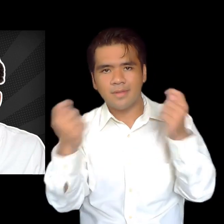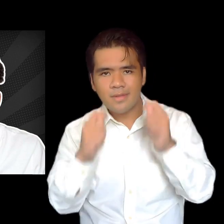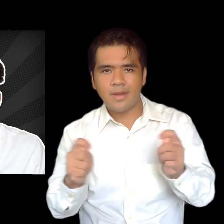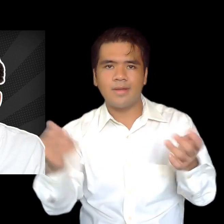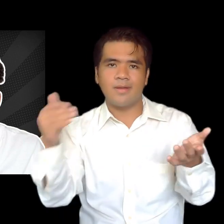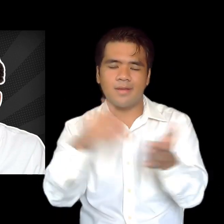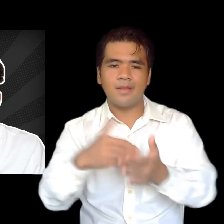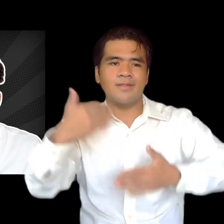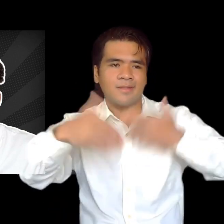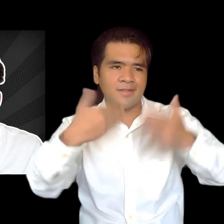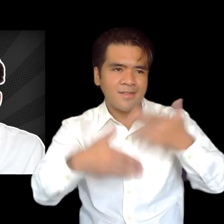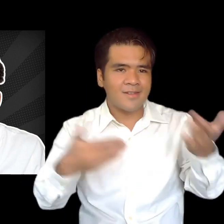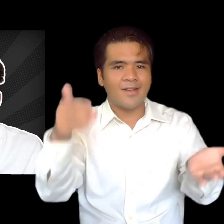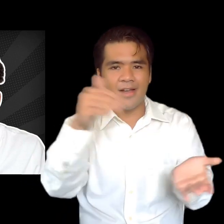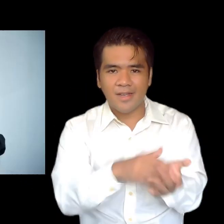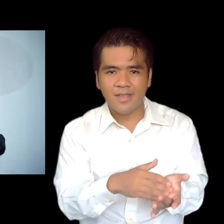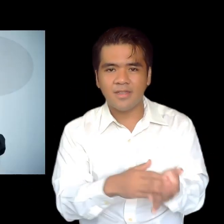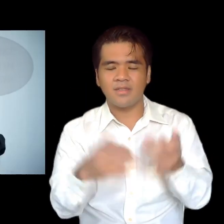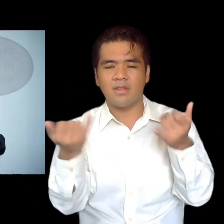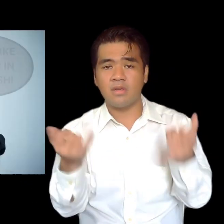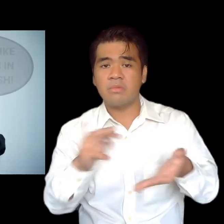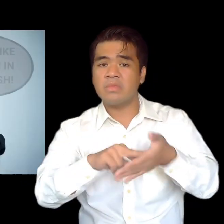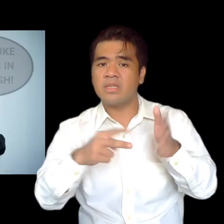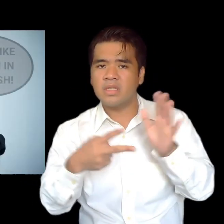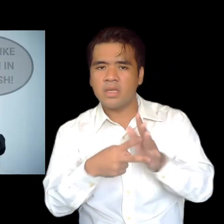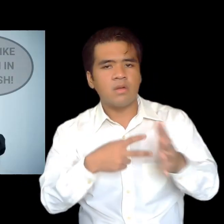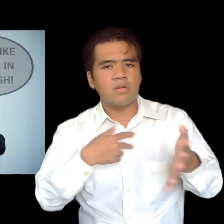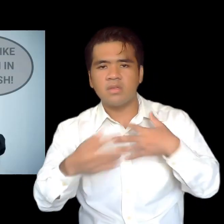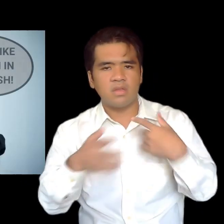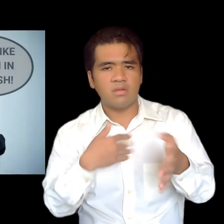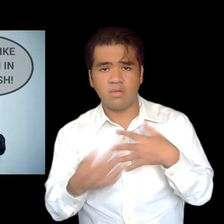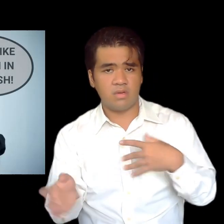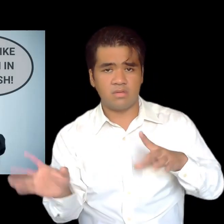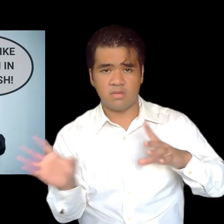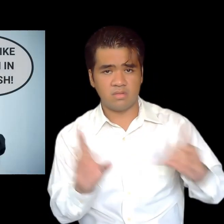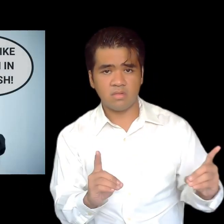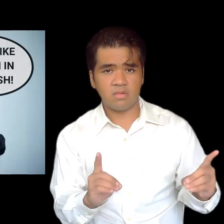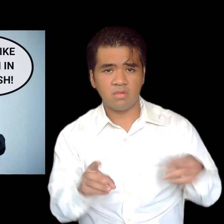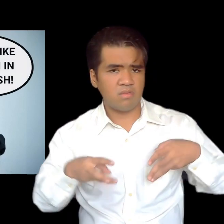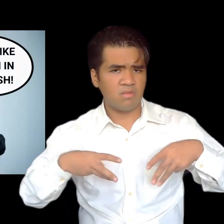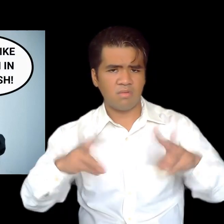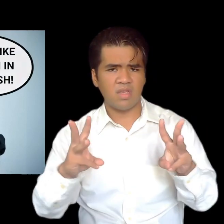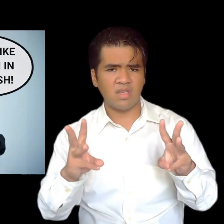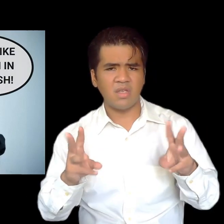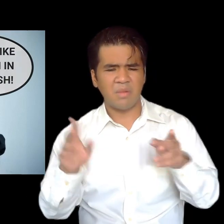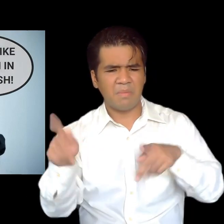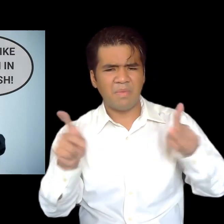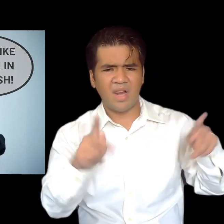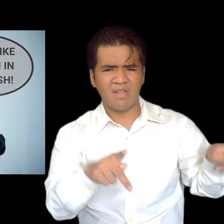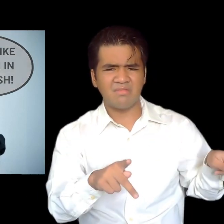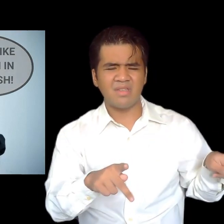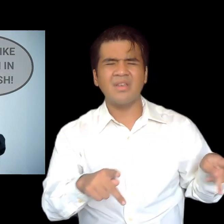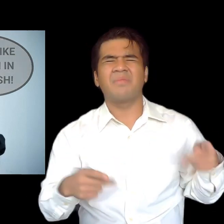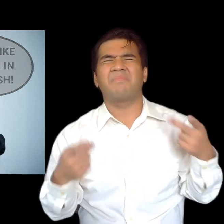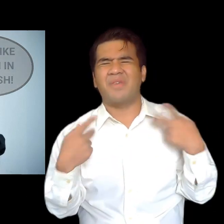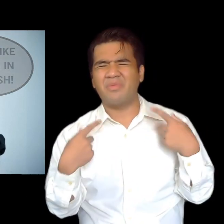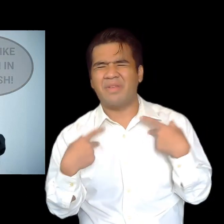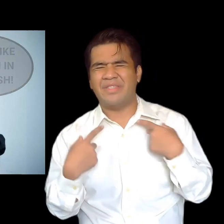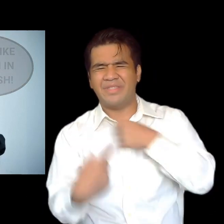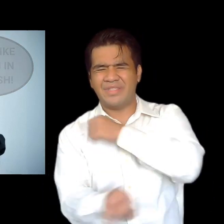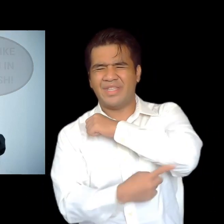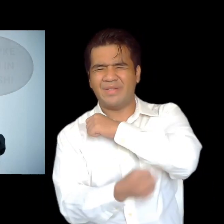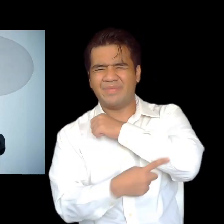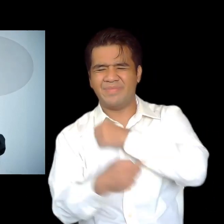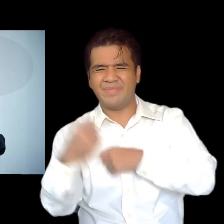kanilang counting na sila ay NoFap. Meaning, kahit anumang gawin ng tao ay walang sino man ang kayang hindi